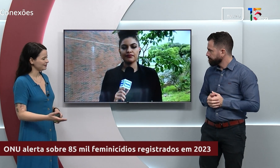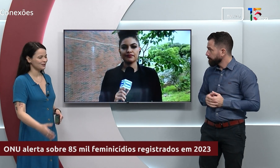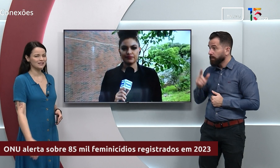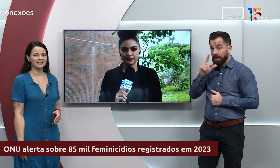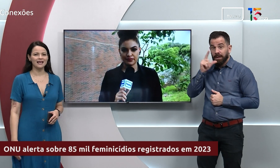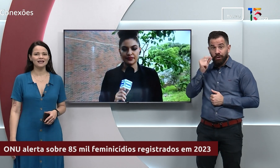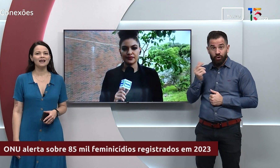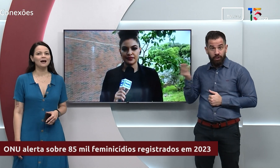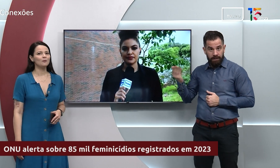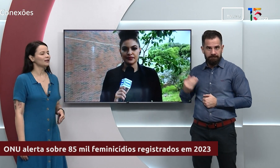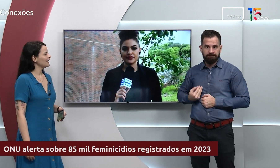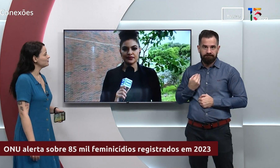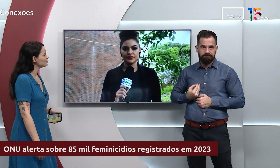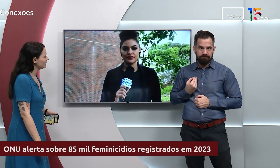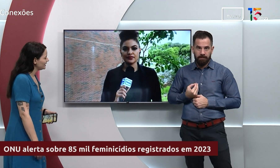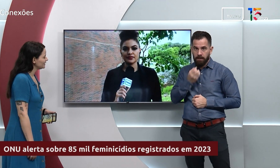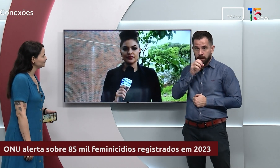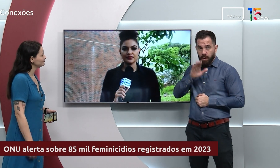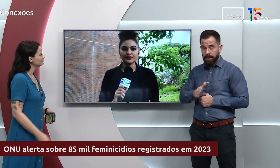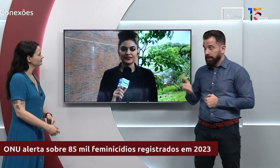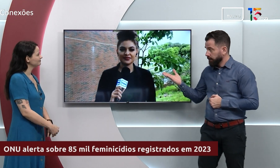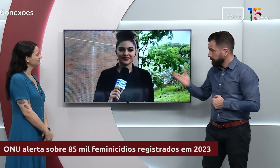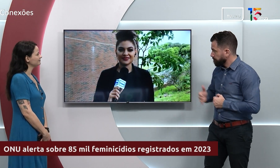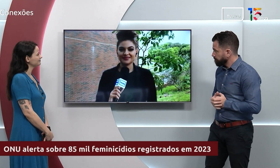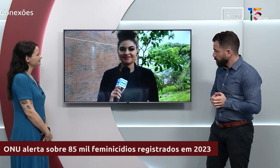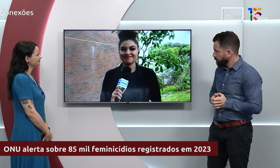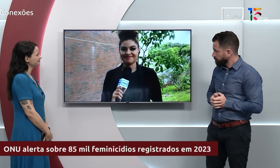já apareceu aqui na nossa tela. Boa tarde, Janaína.